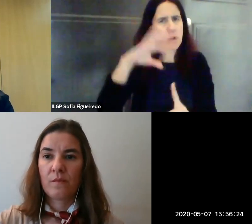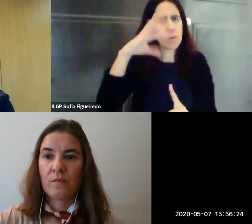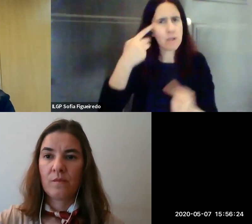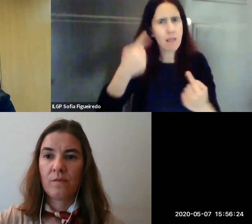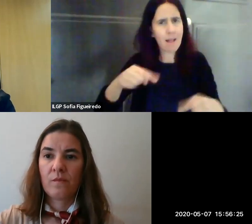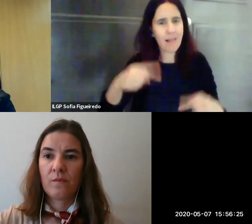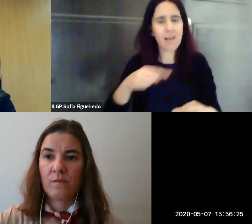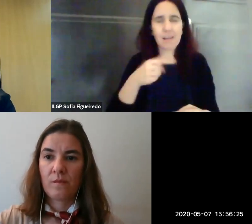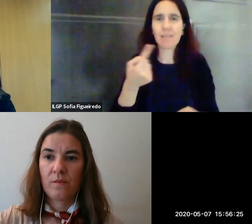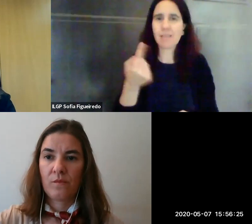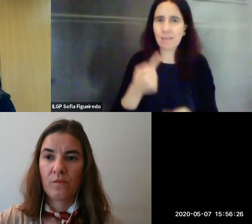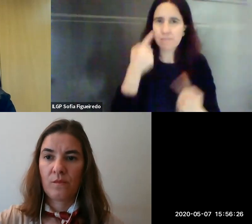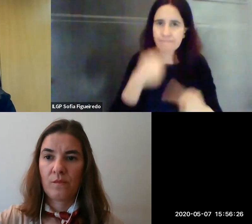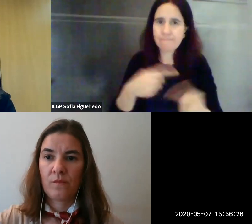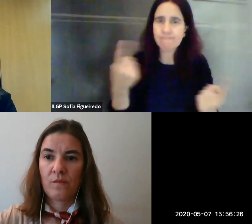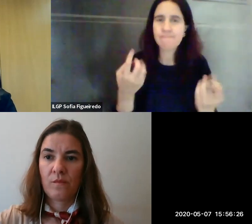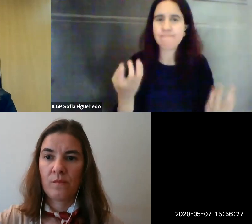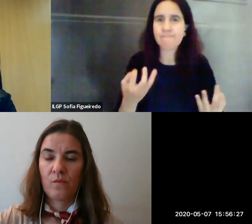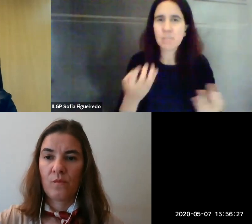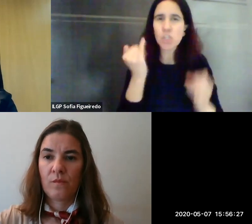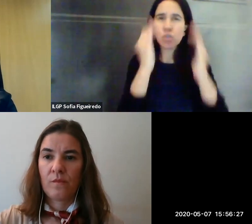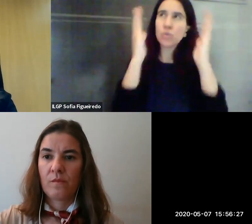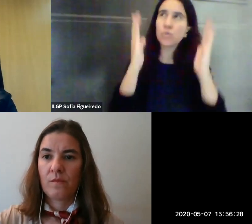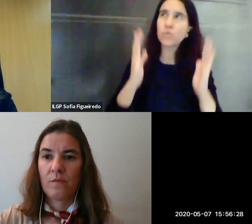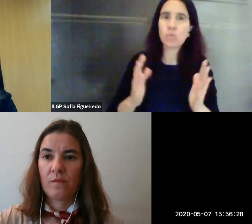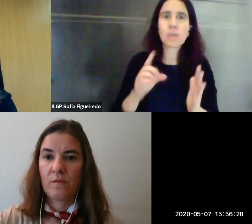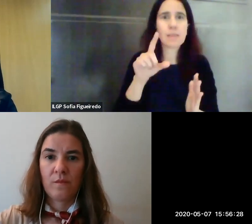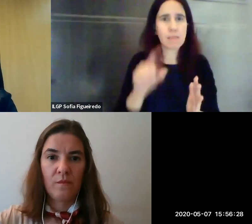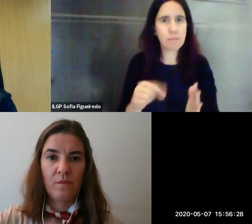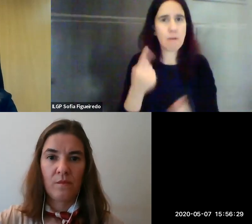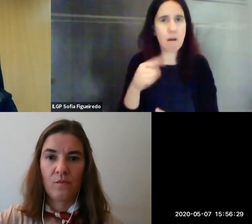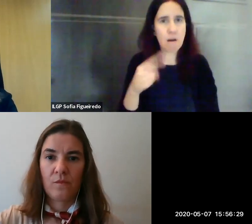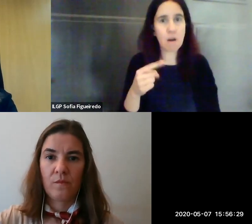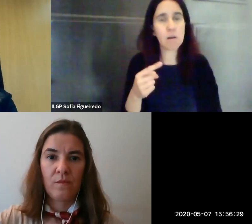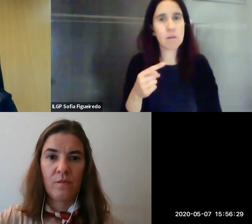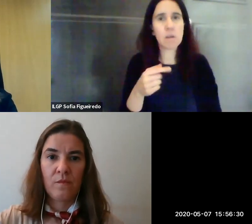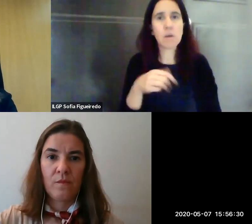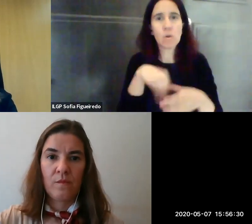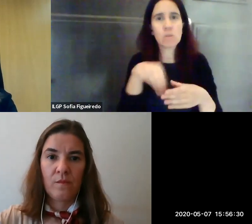essas também devem ser transmitidas e com certeza que as instituições também têm contextos